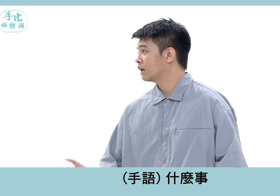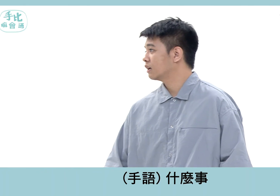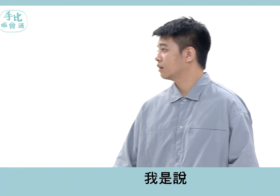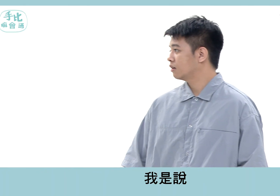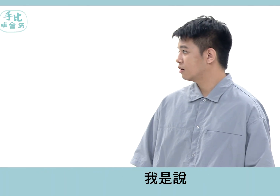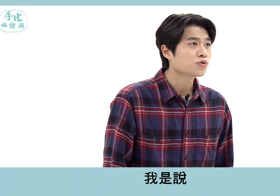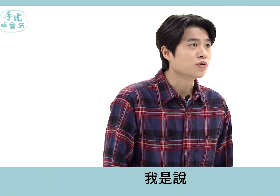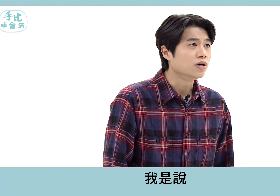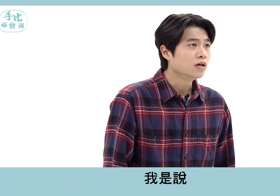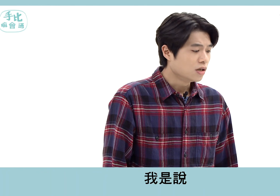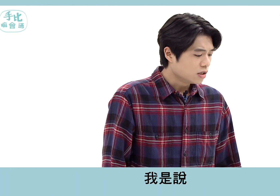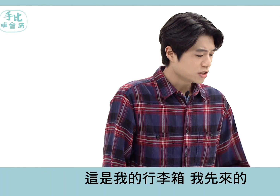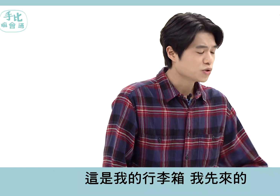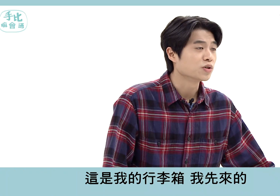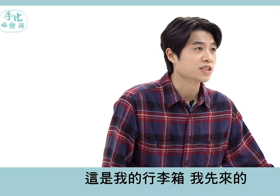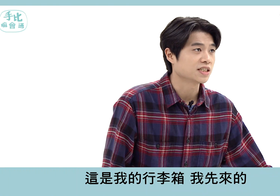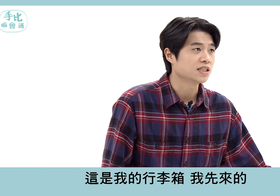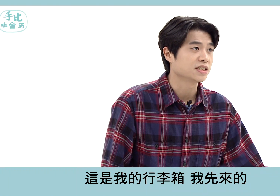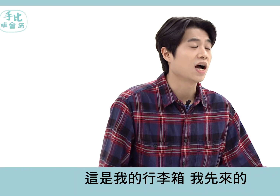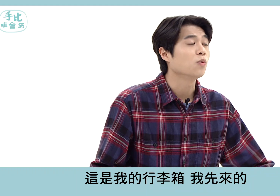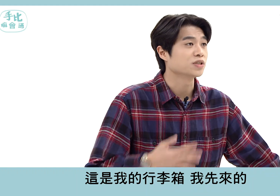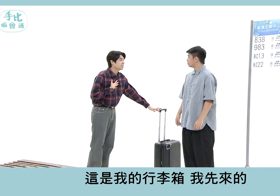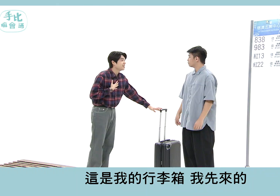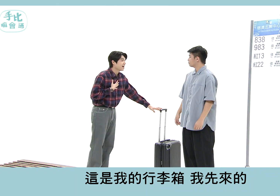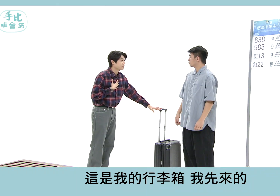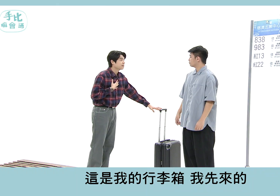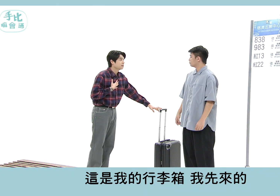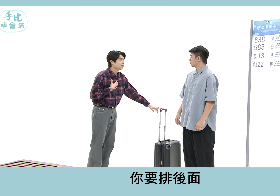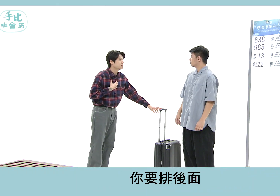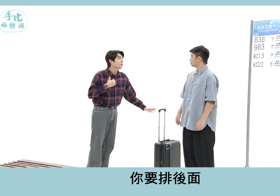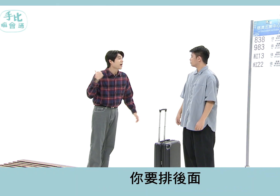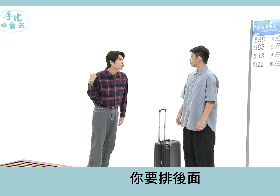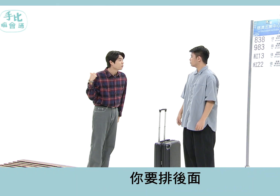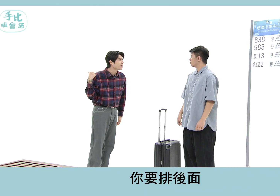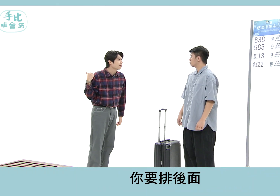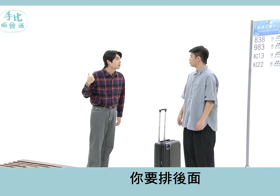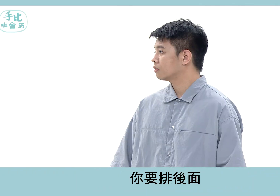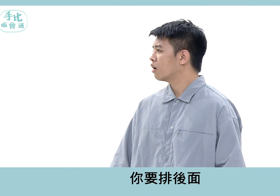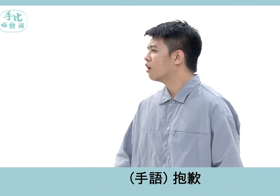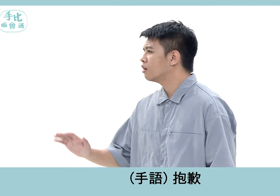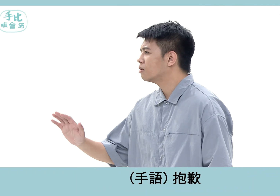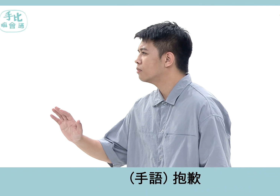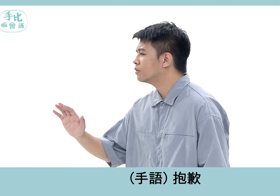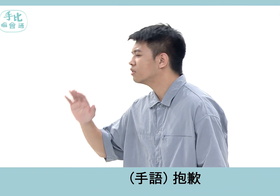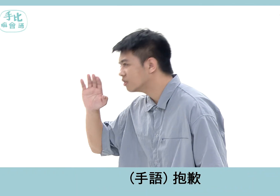我是说，这是我的行李箱，我先来的，你要排后面。